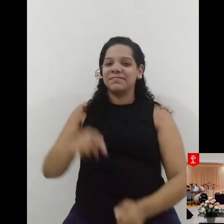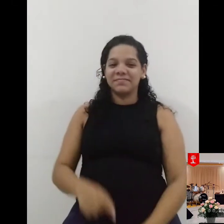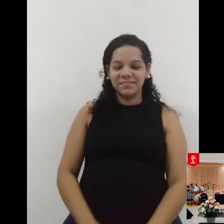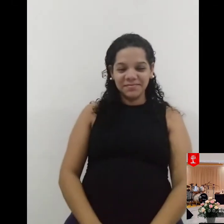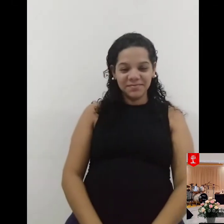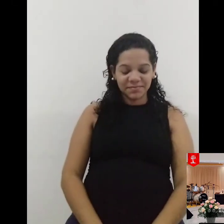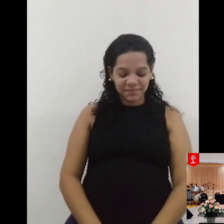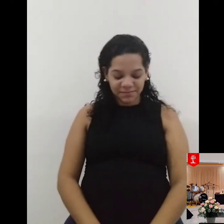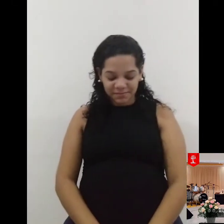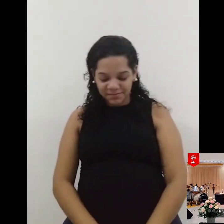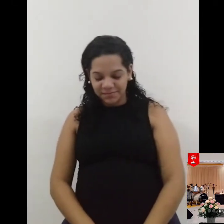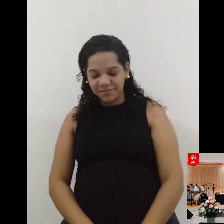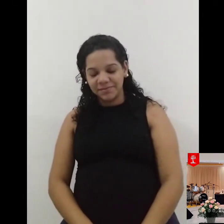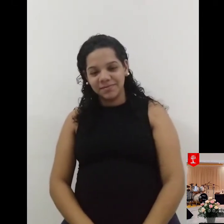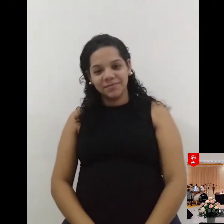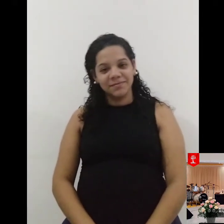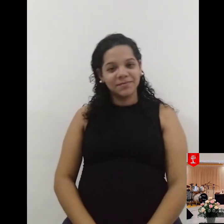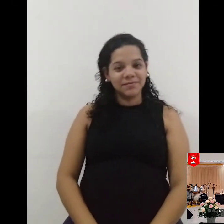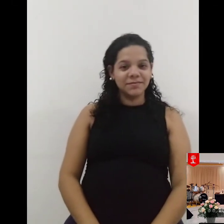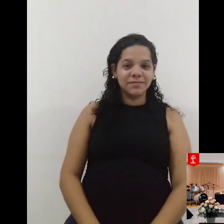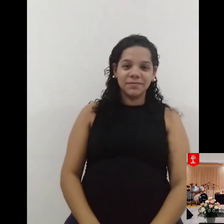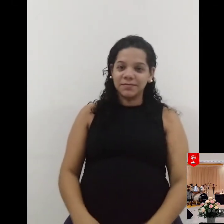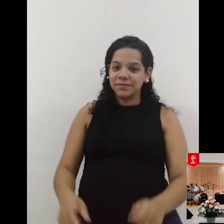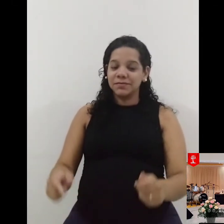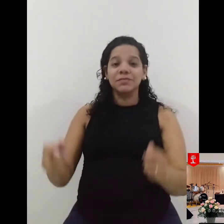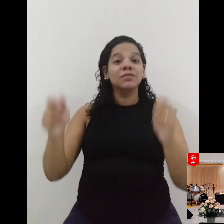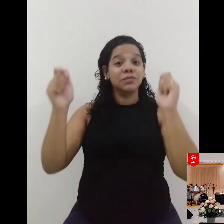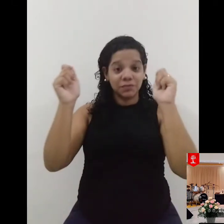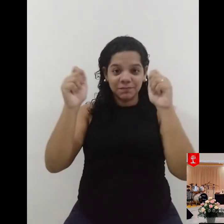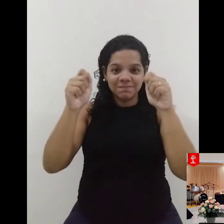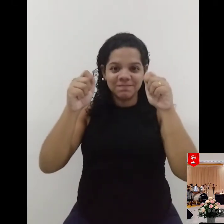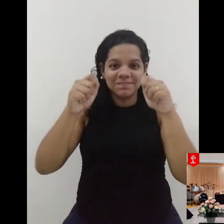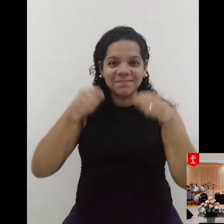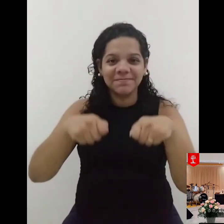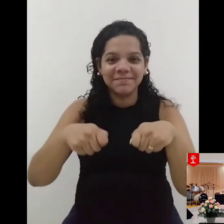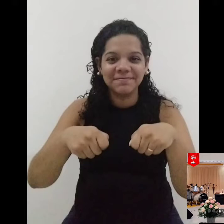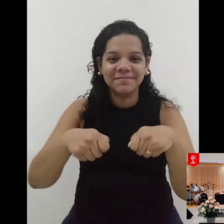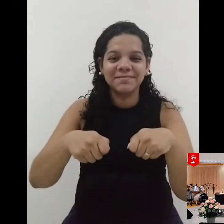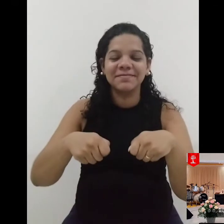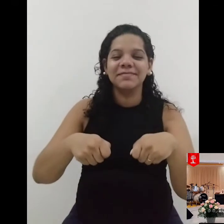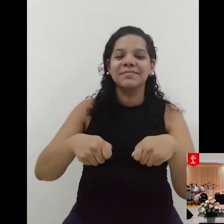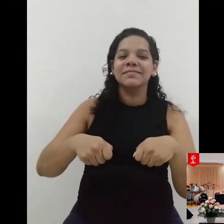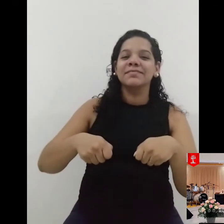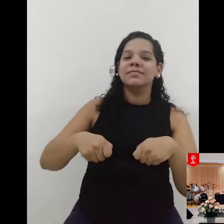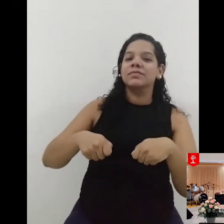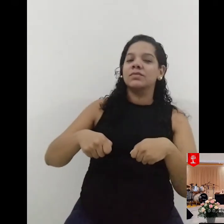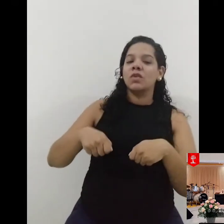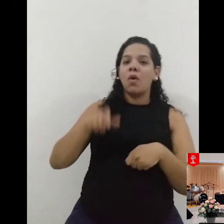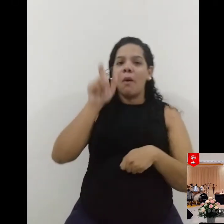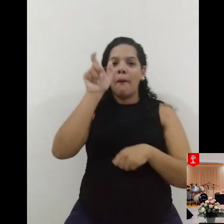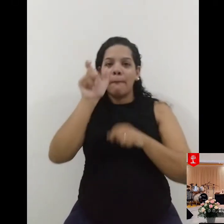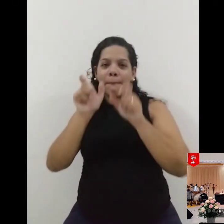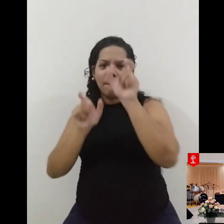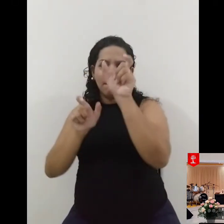Há um lugar onde eu ouço teu Espírito.